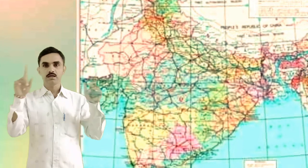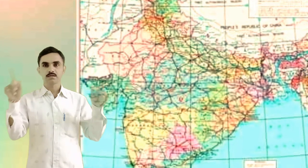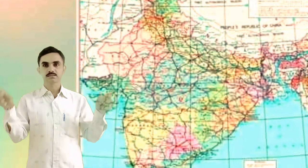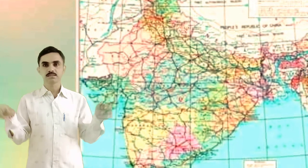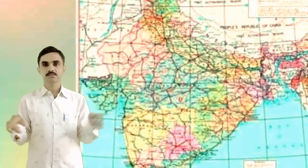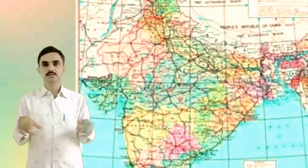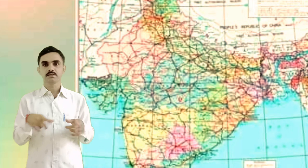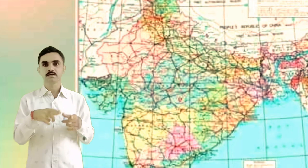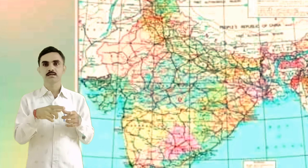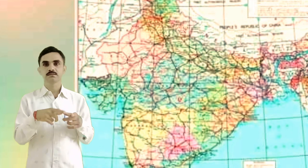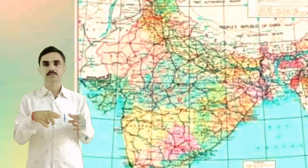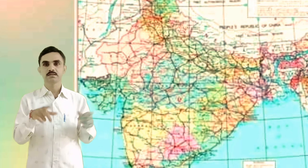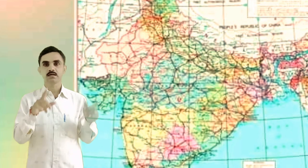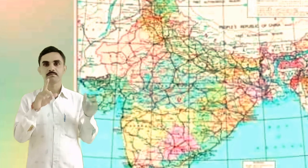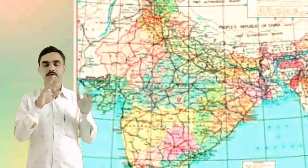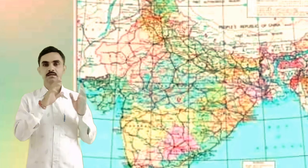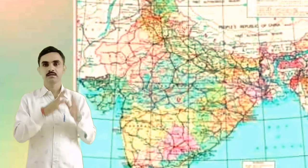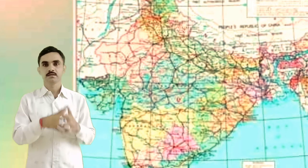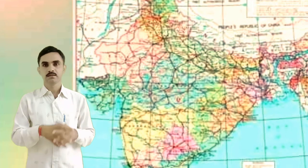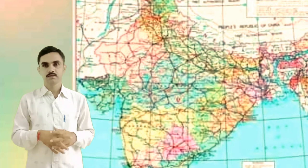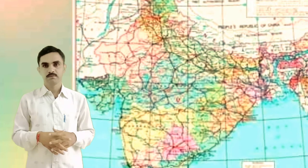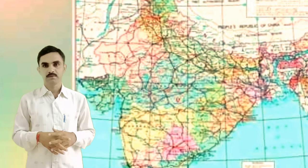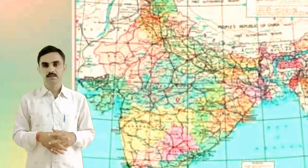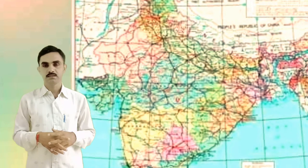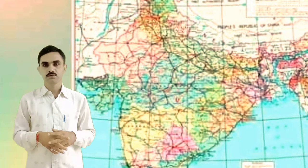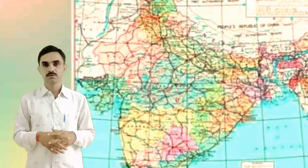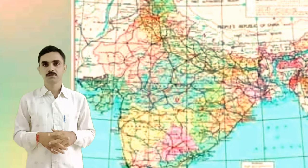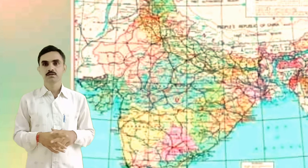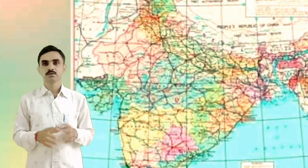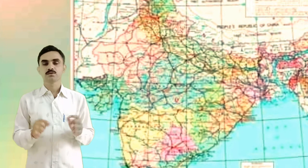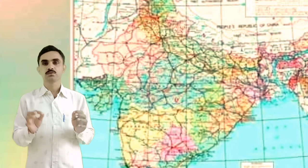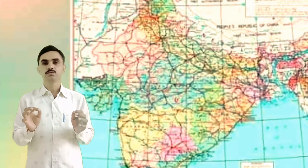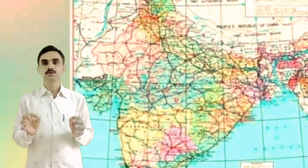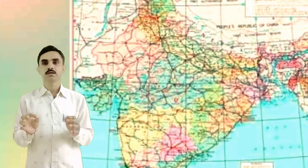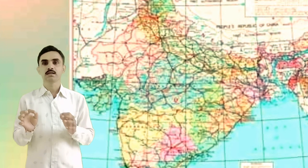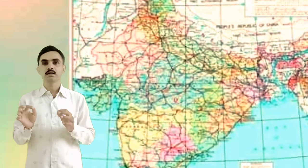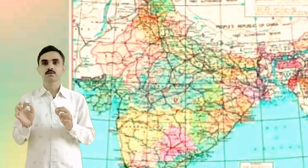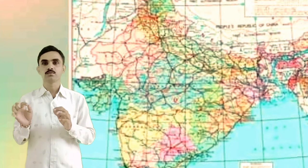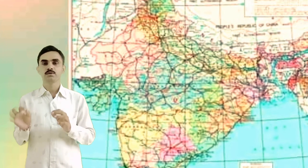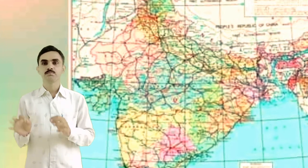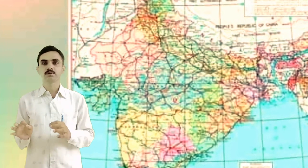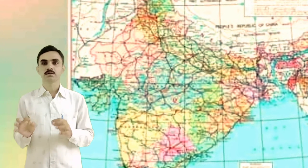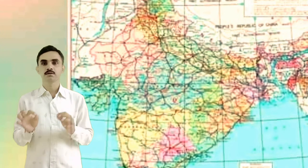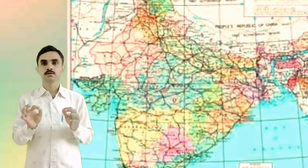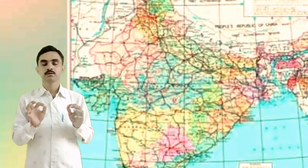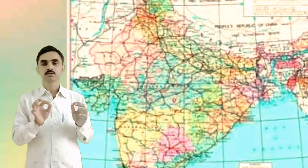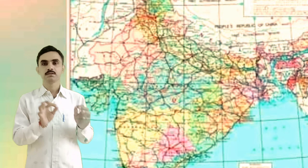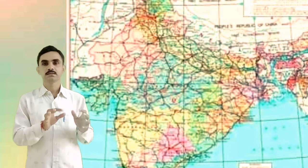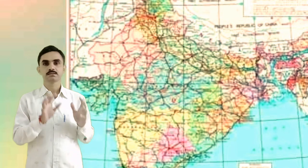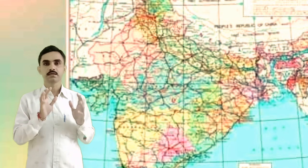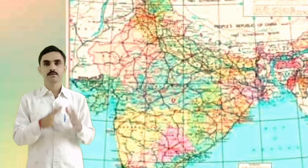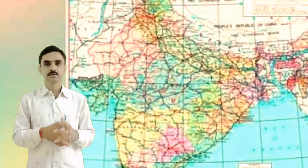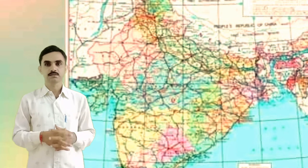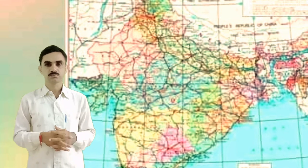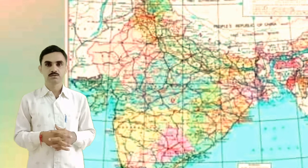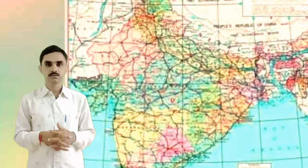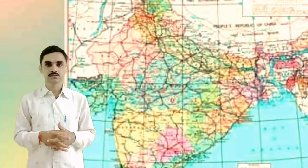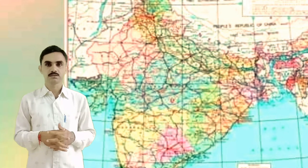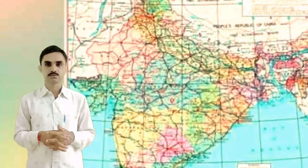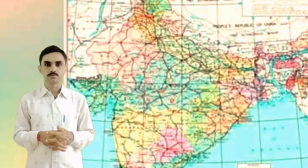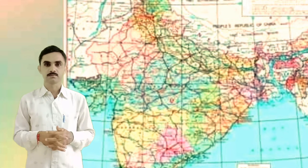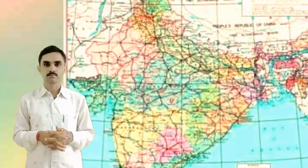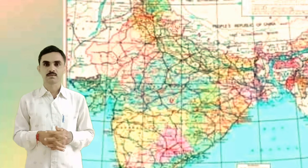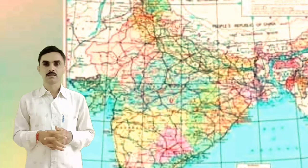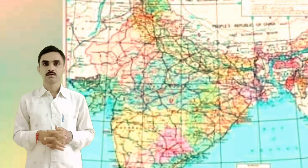જો આ અક્ષાંશ અને રેખાંશની આપણે માહિતી હોય તો દુનિયાના કોઈ પણ દેશને આપણે